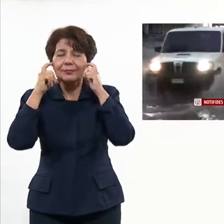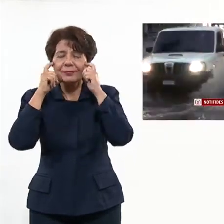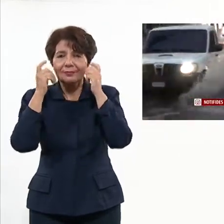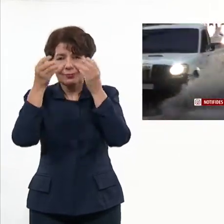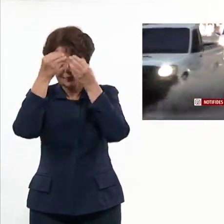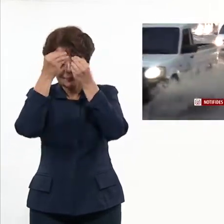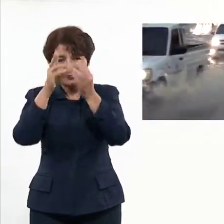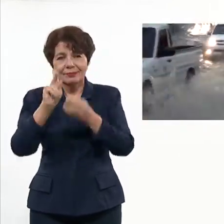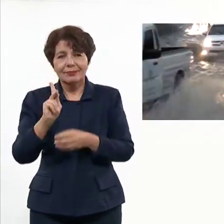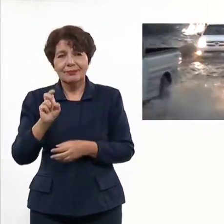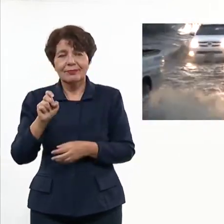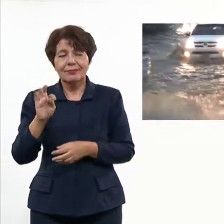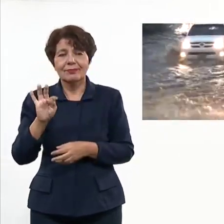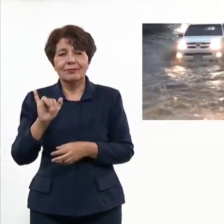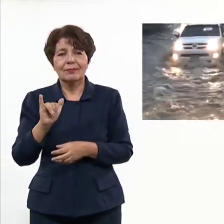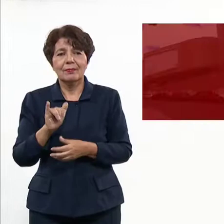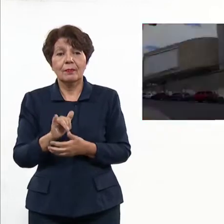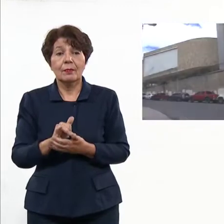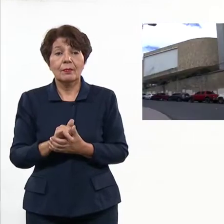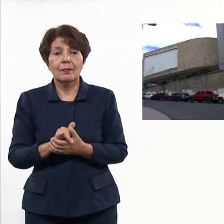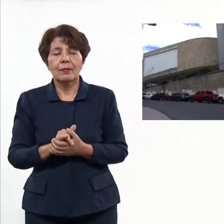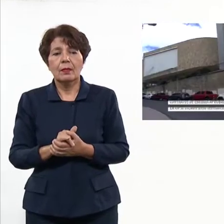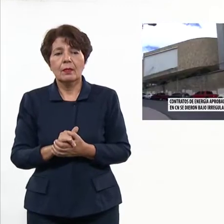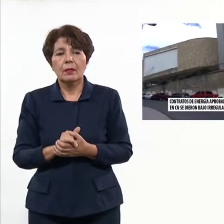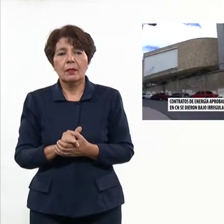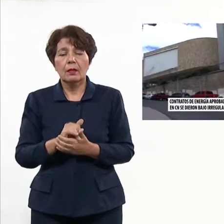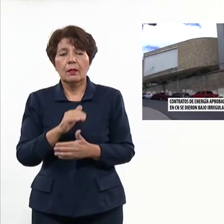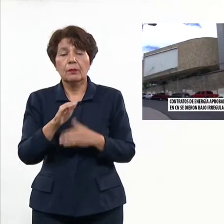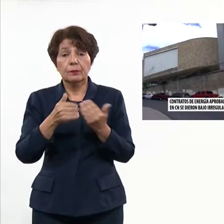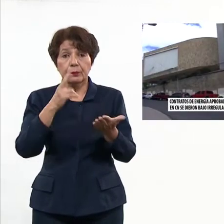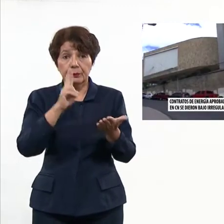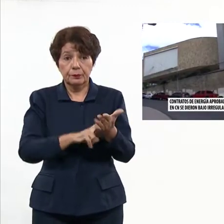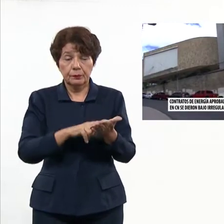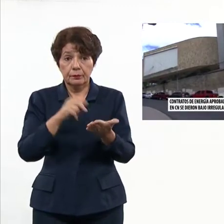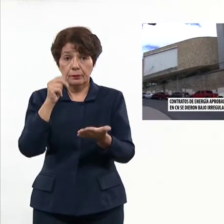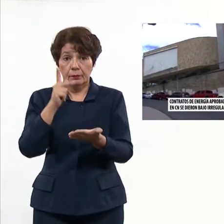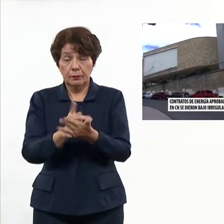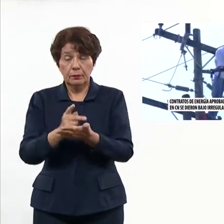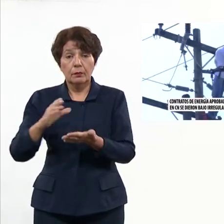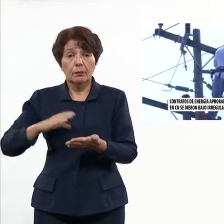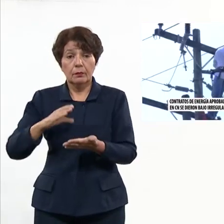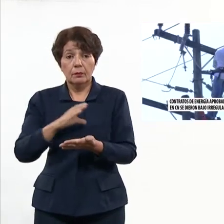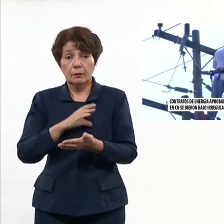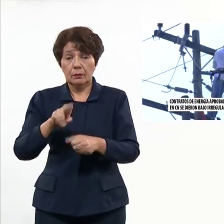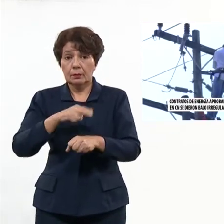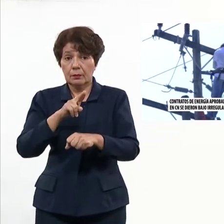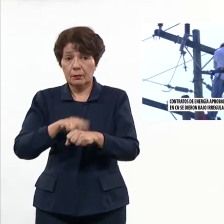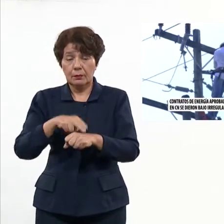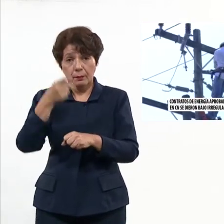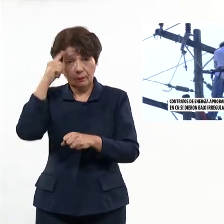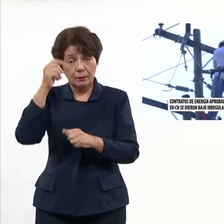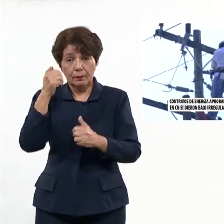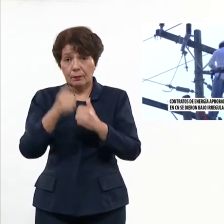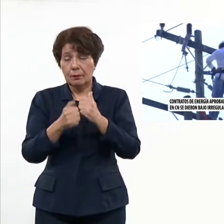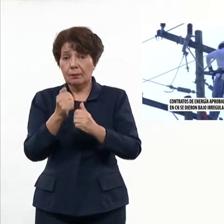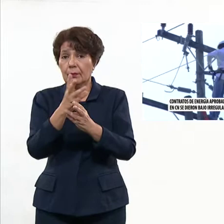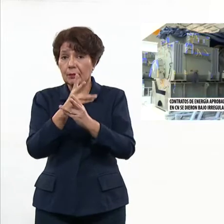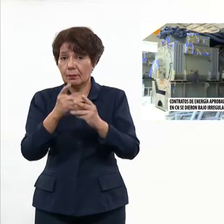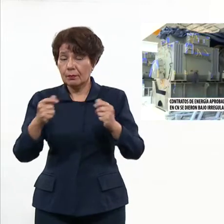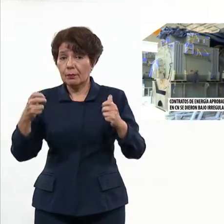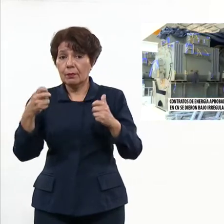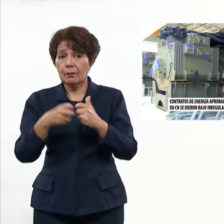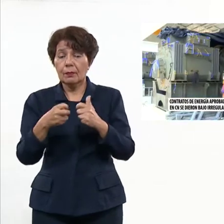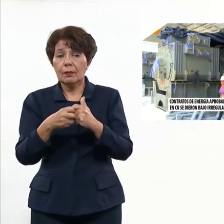es informó que enter álvarez los contratos aprobados por el congreso nacional supuestamente para resolver la necesidad energética